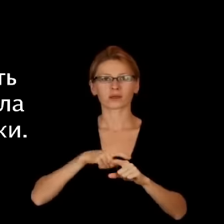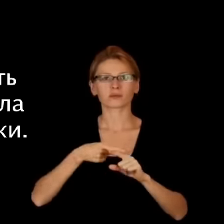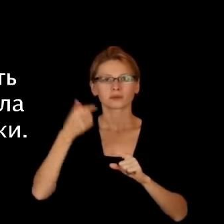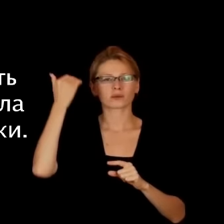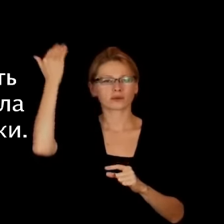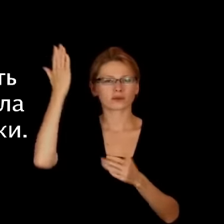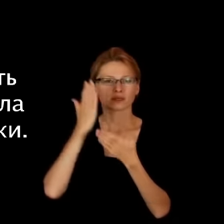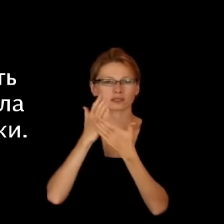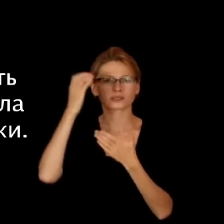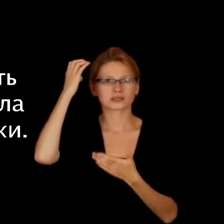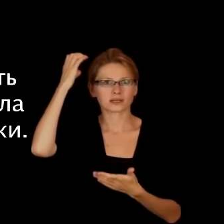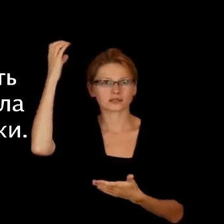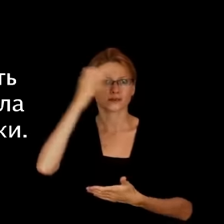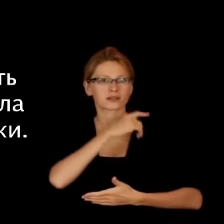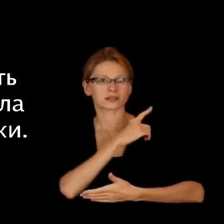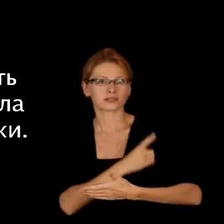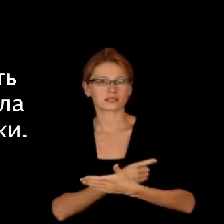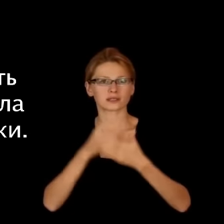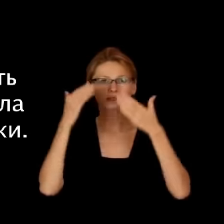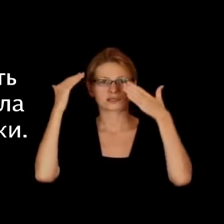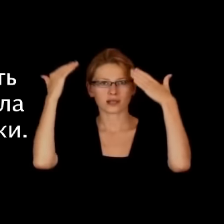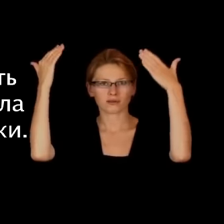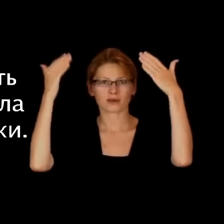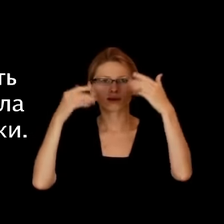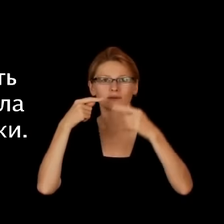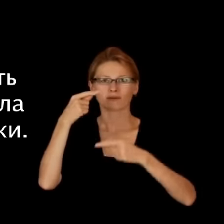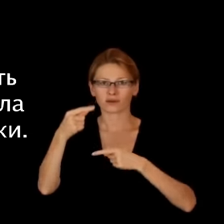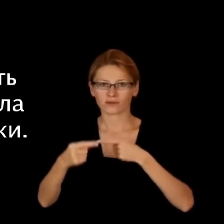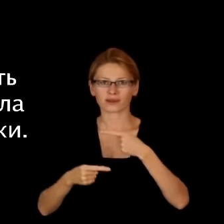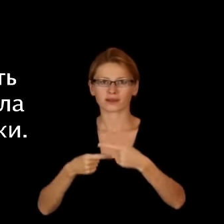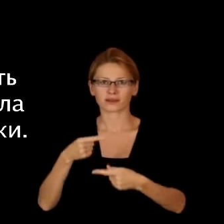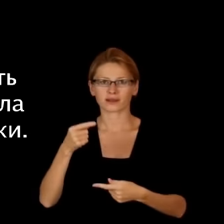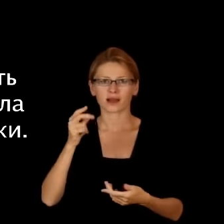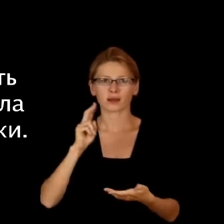Ибо Твое есть царство, и сила, и слава во веки. Аминь».